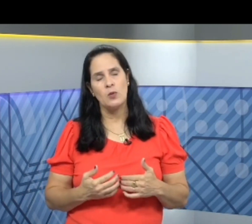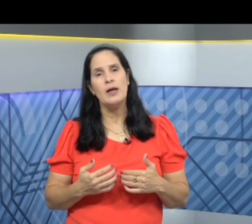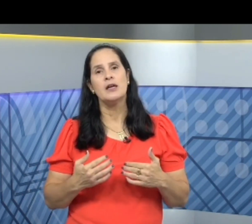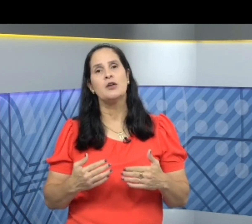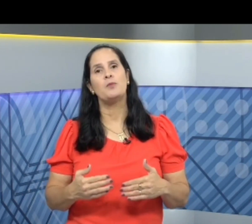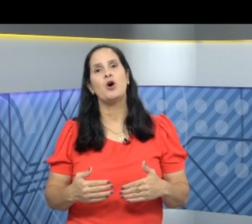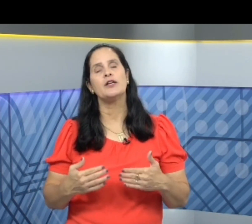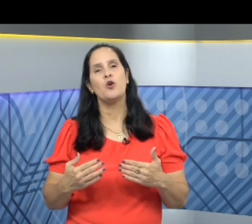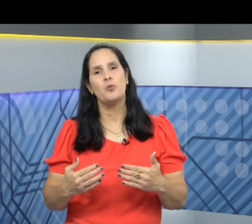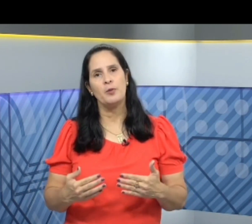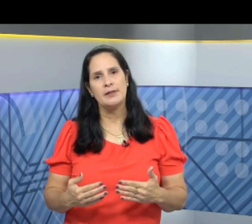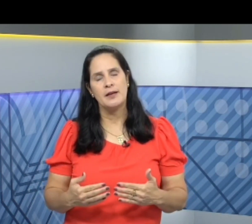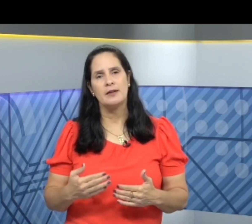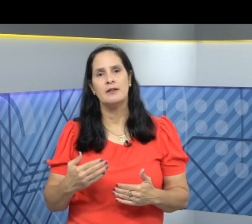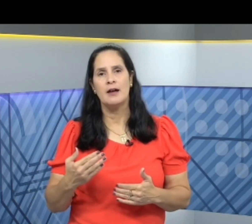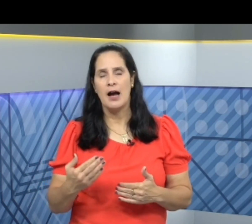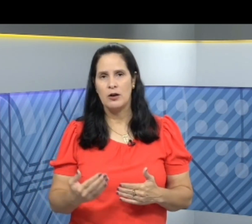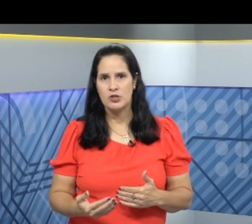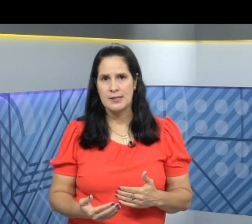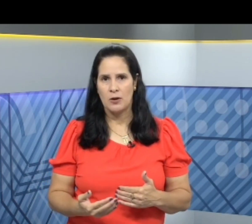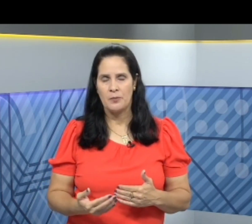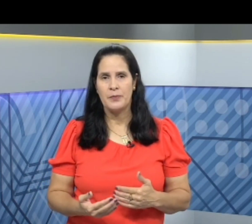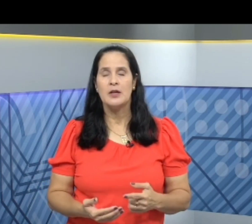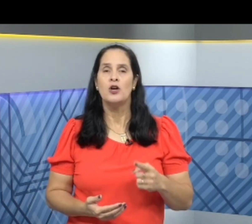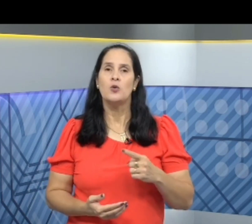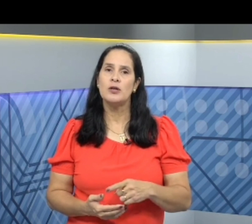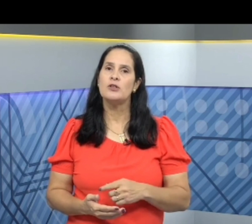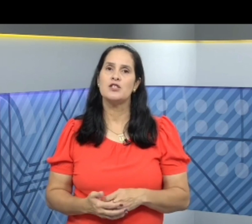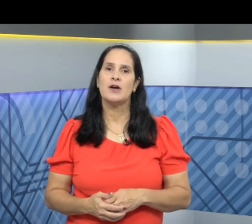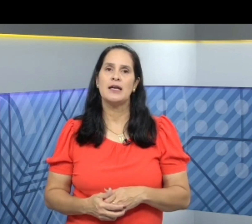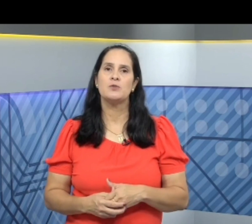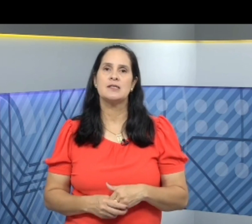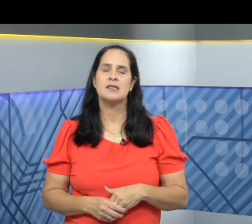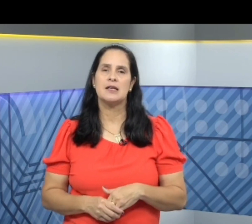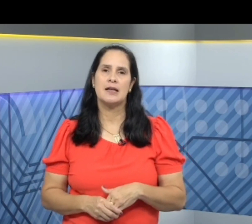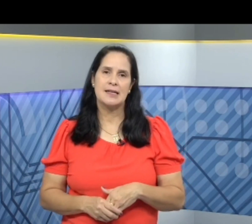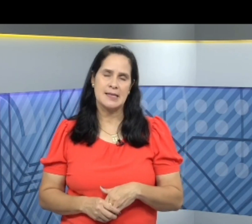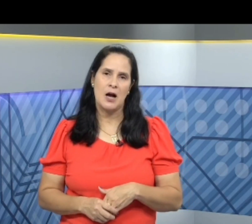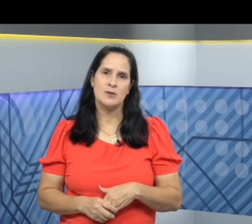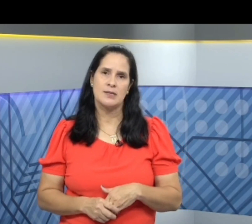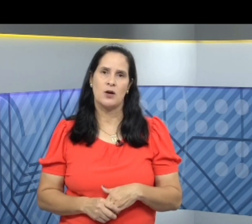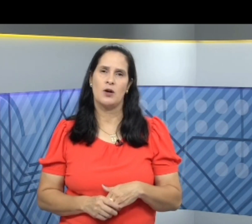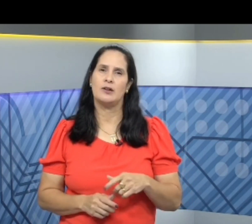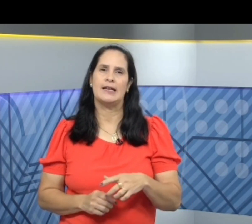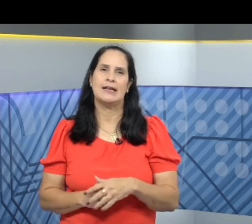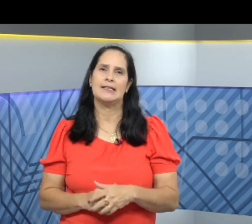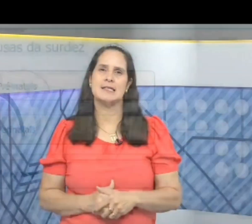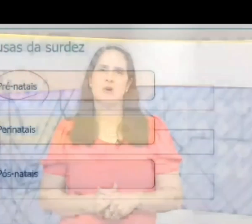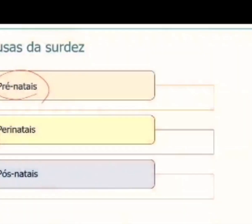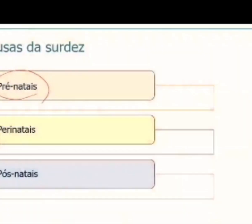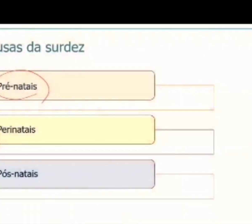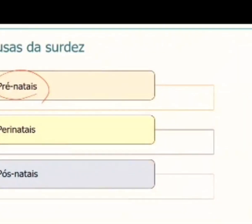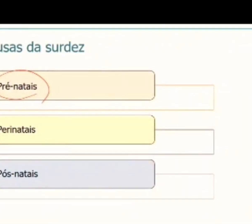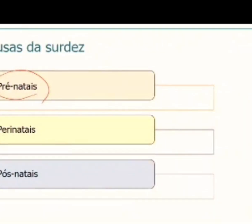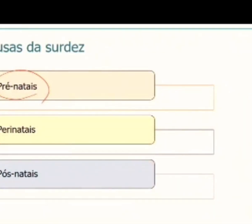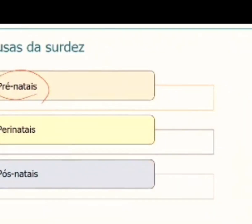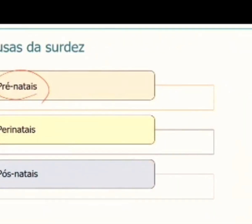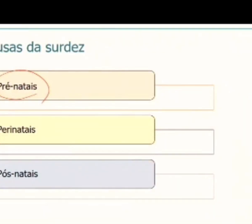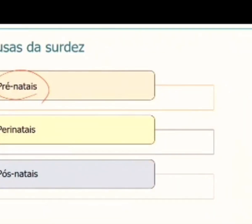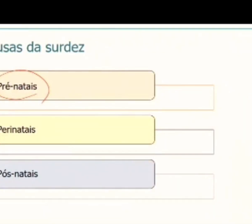que podem comprometer a audição. Quando nós falamos das causas, agora olha lá, das causas perinatais,